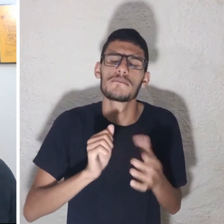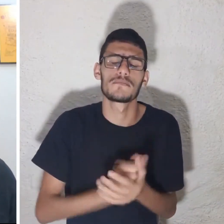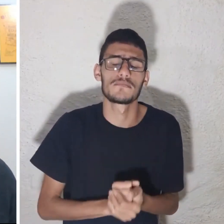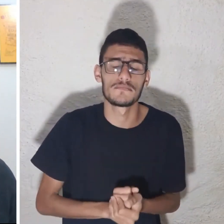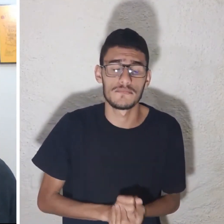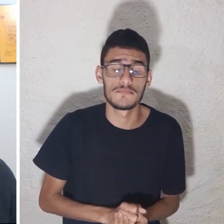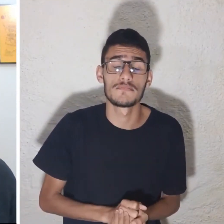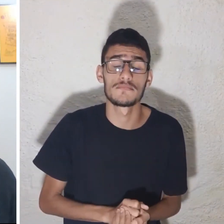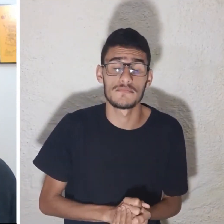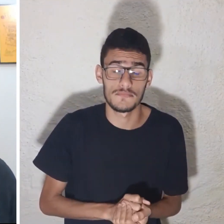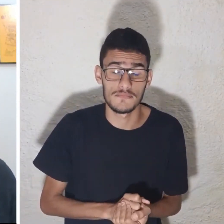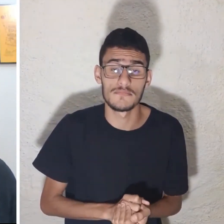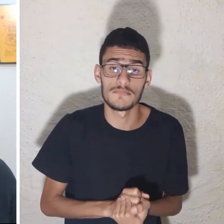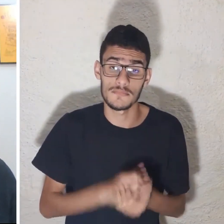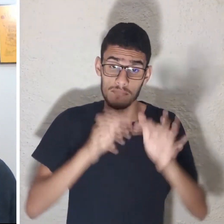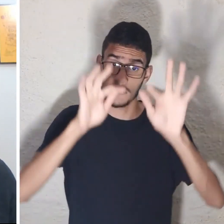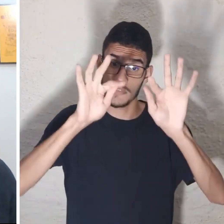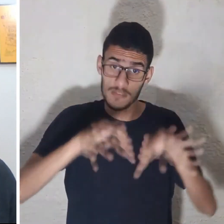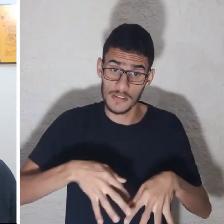do seu